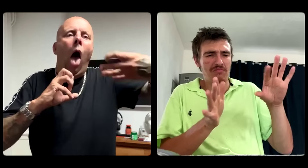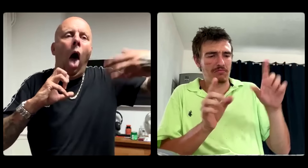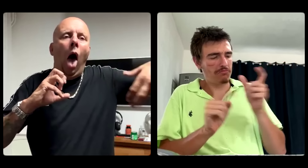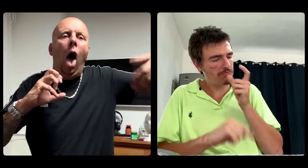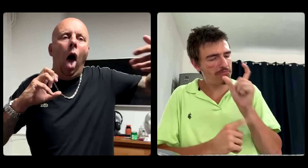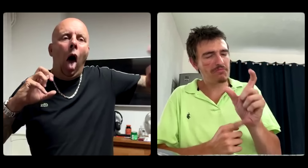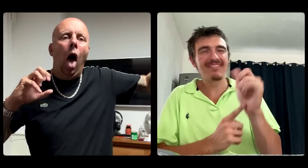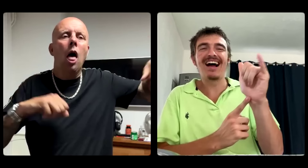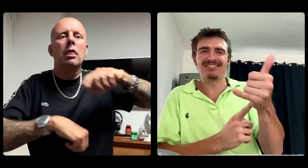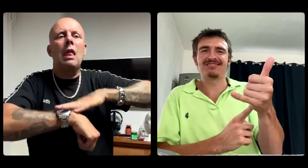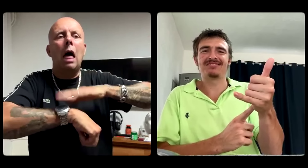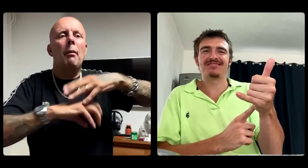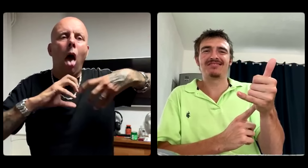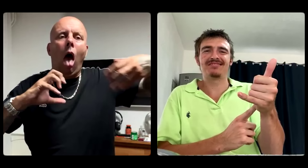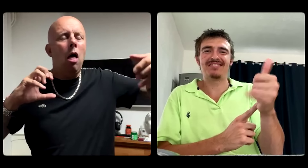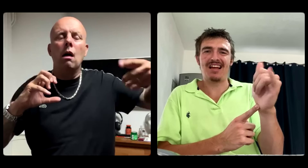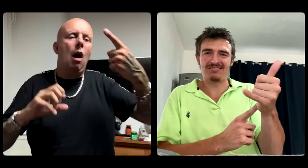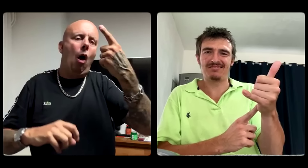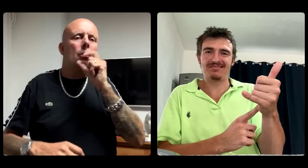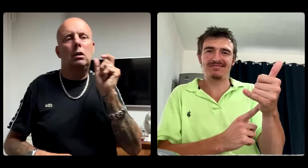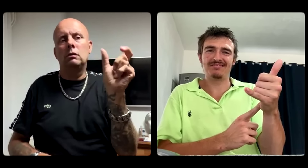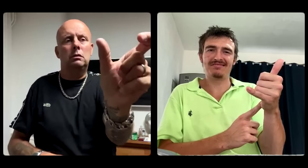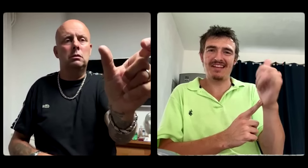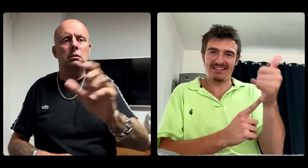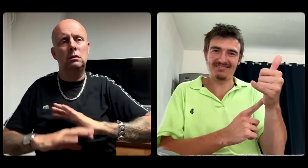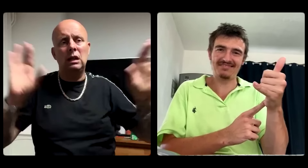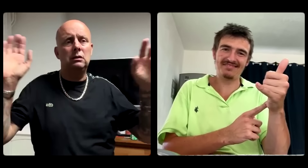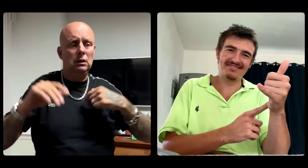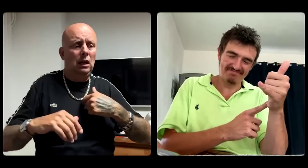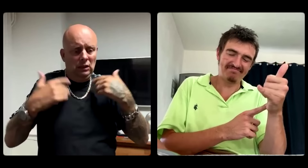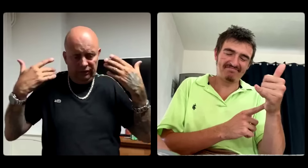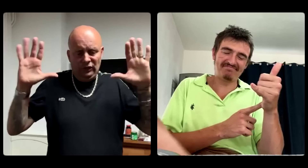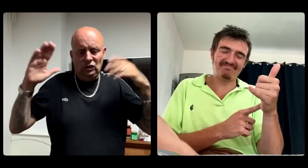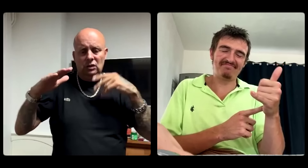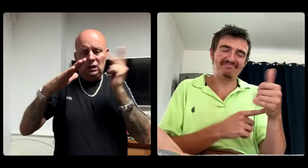deze pk is gewoon niet job. Mijn haar zit ook schattig.